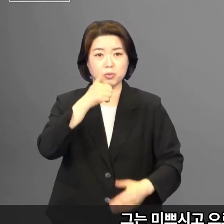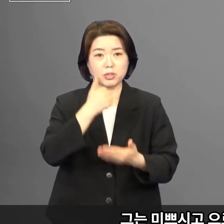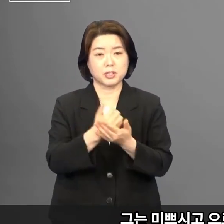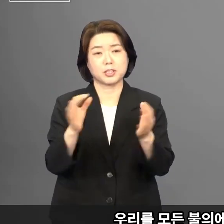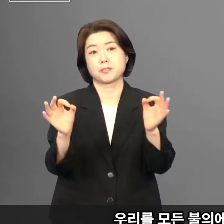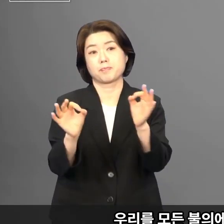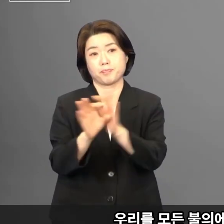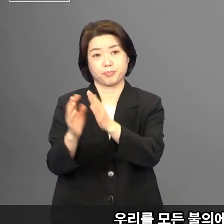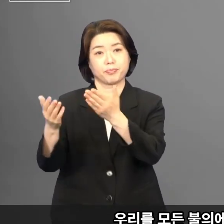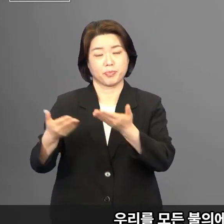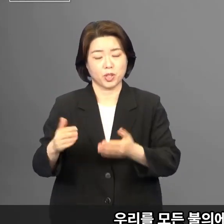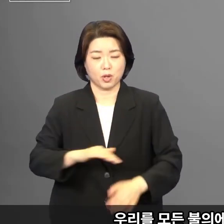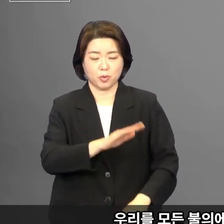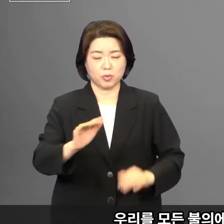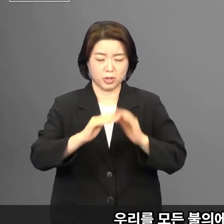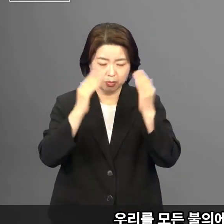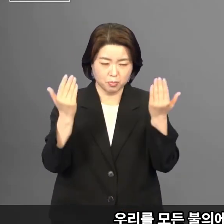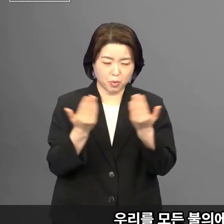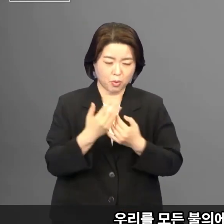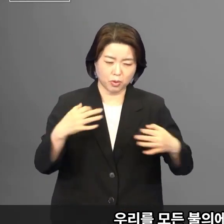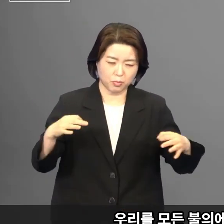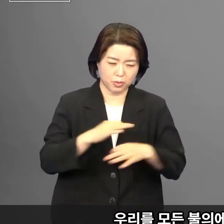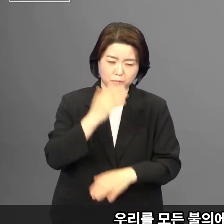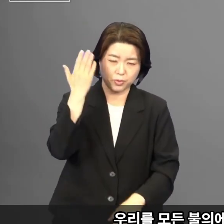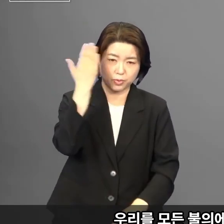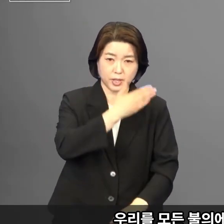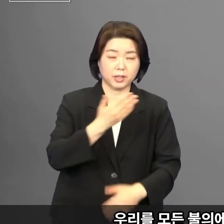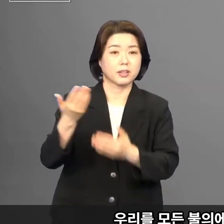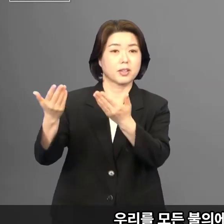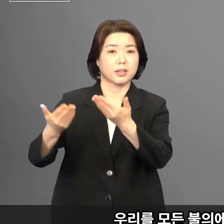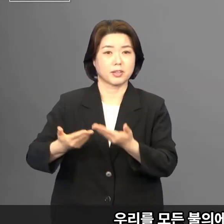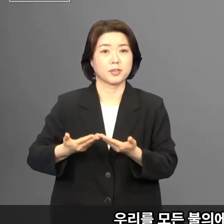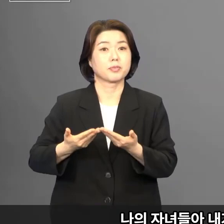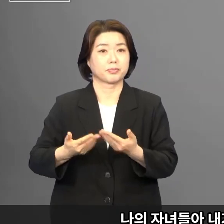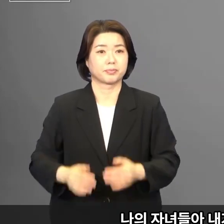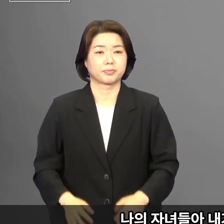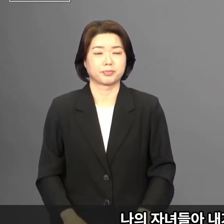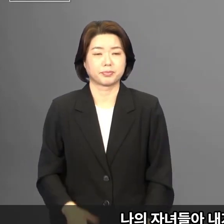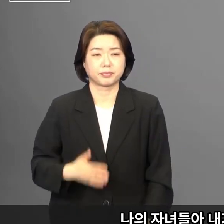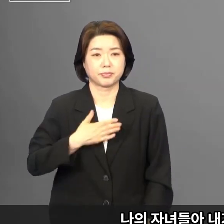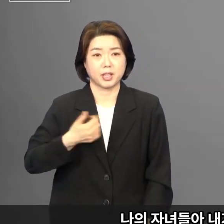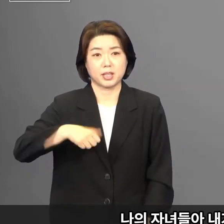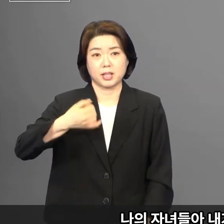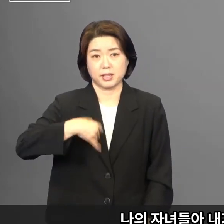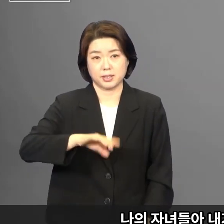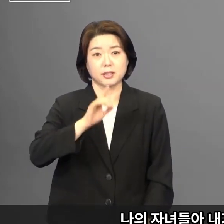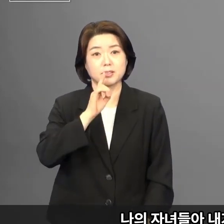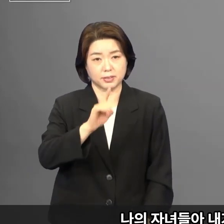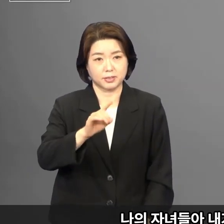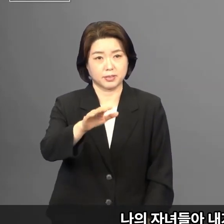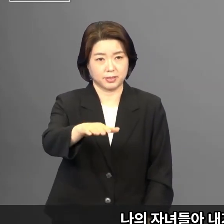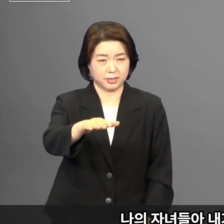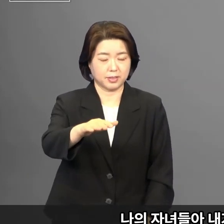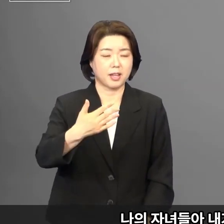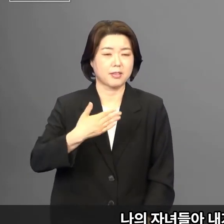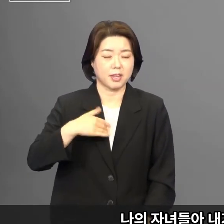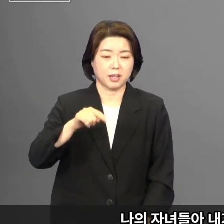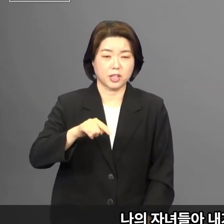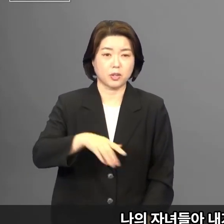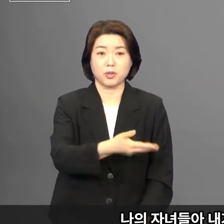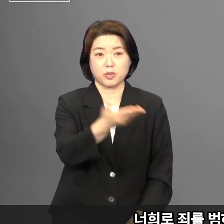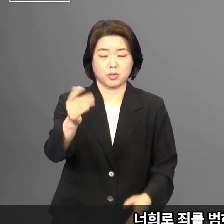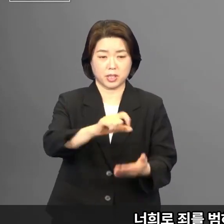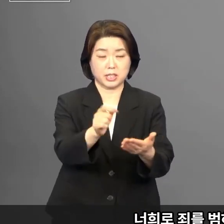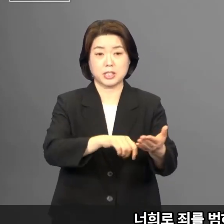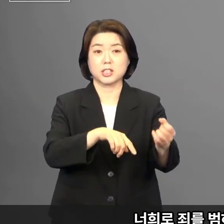사하시며 우리를 모든 불의에서 깨끗하게 하실 것이요 나의 자녀들아 내가 이것을 너희에게